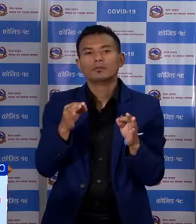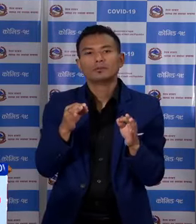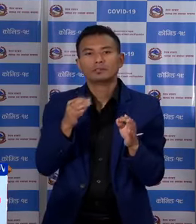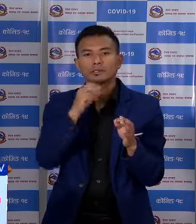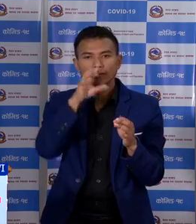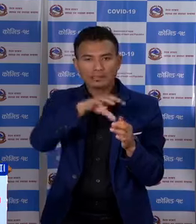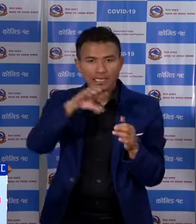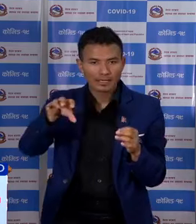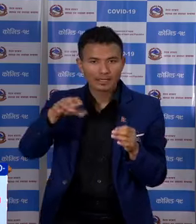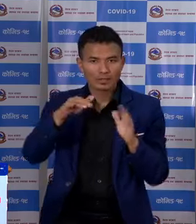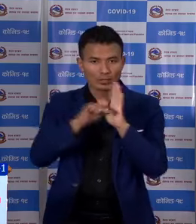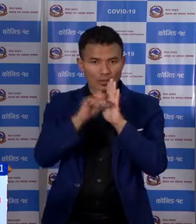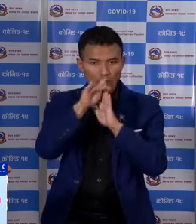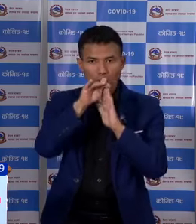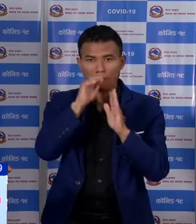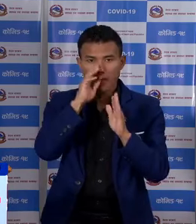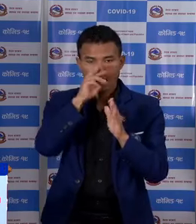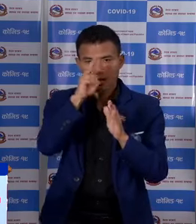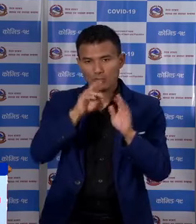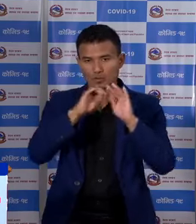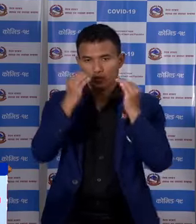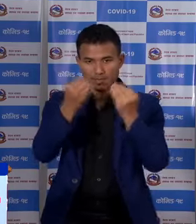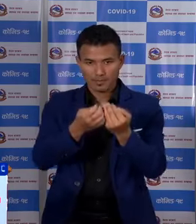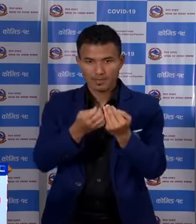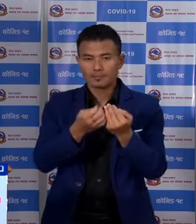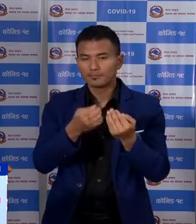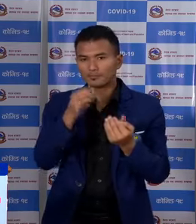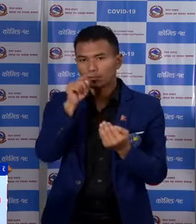रो समक्स